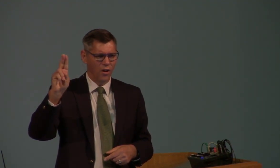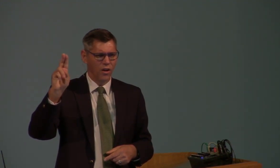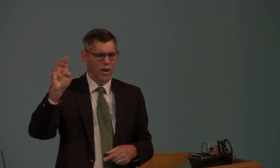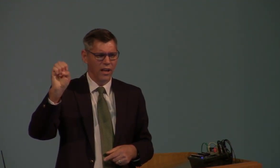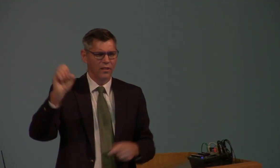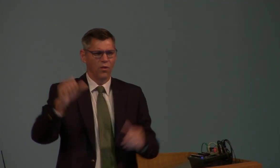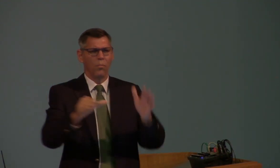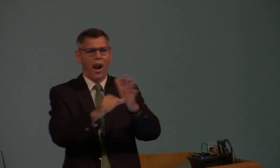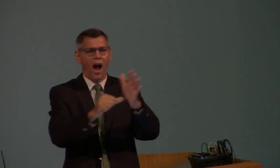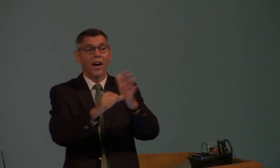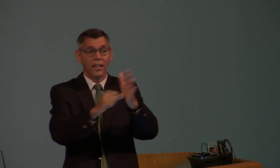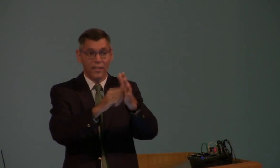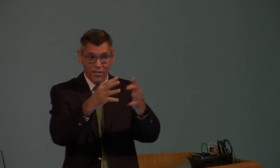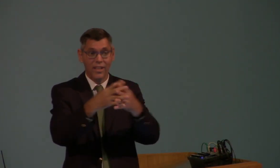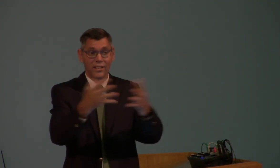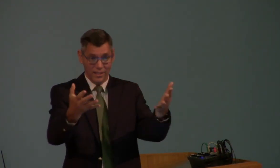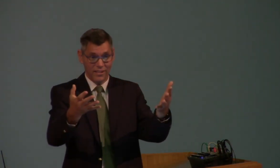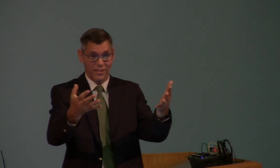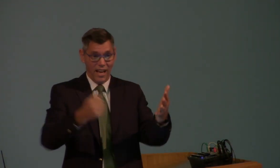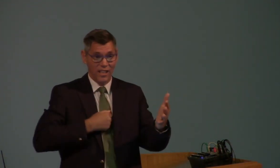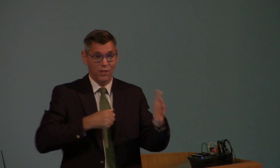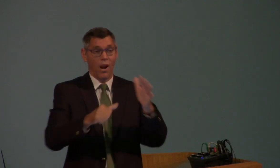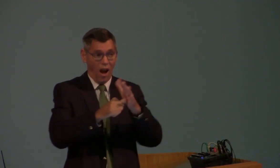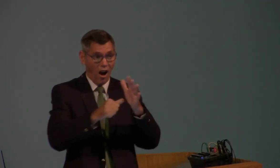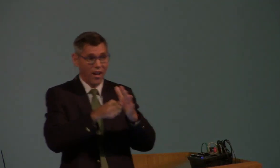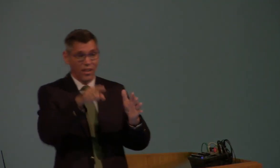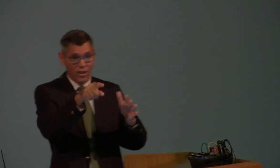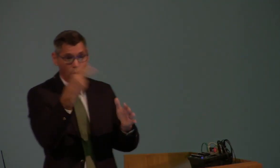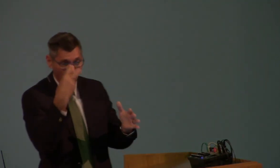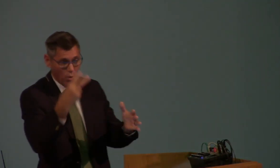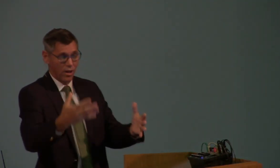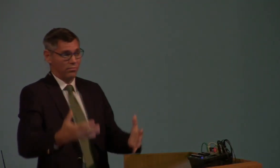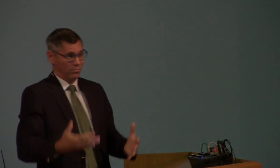Is om belangrik te wees. Ek is belangrik in jou oë.